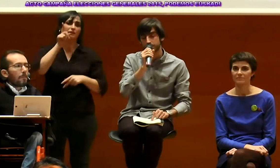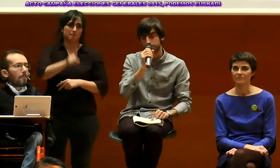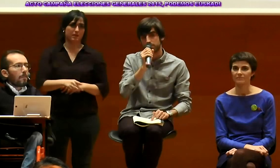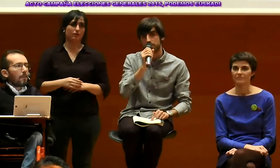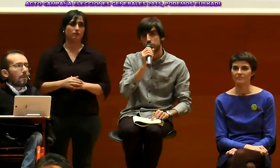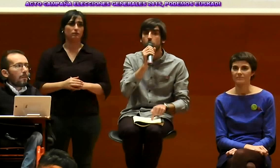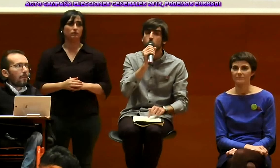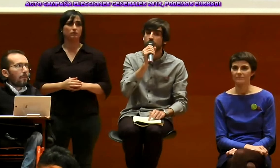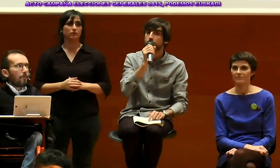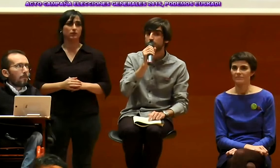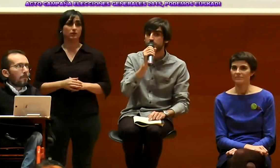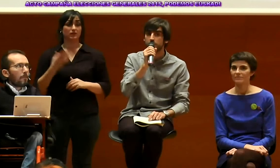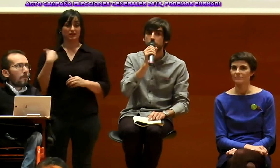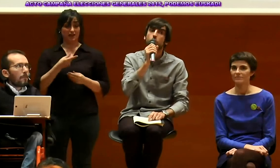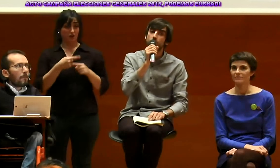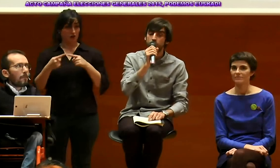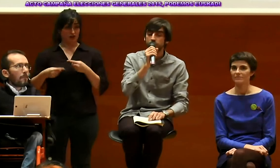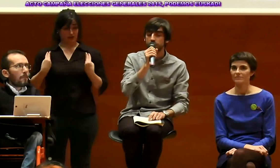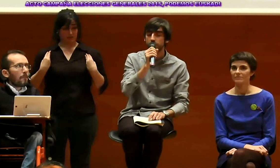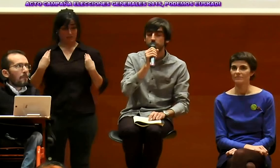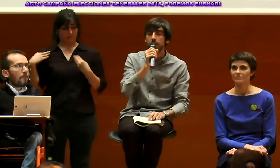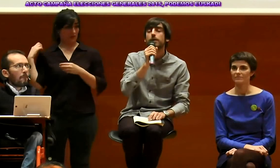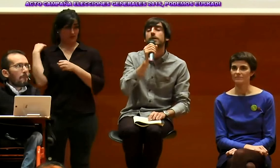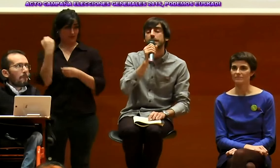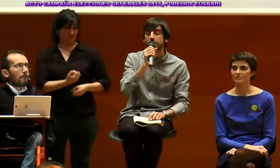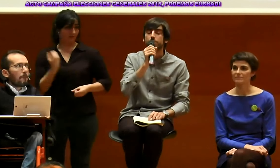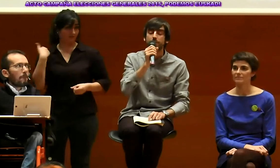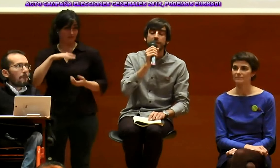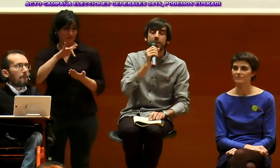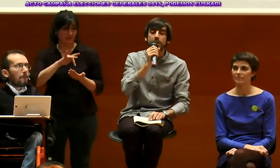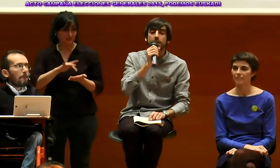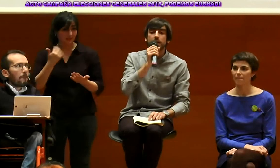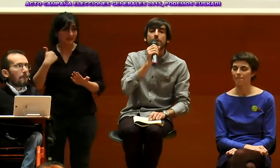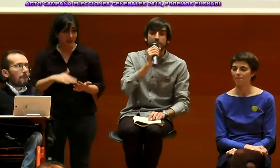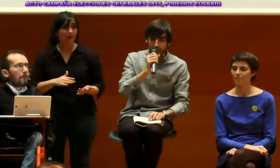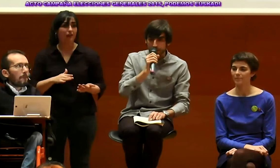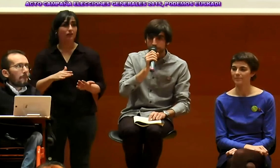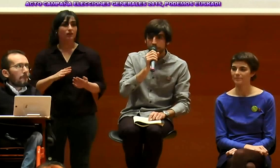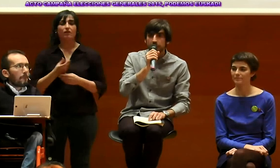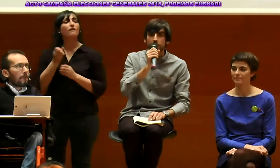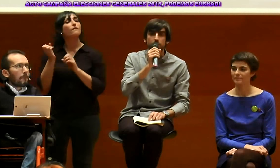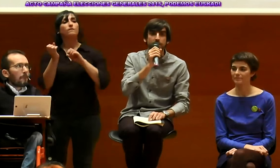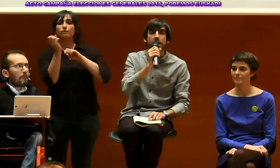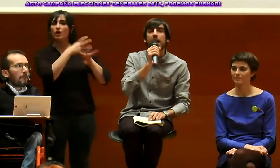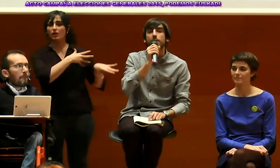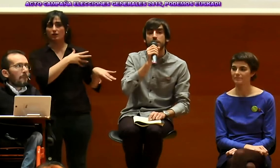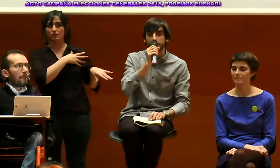Que deje atrás también todo lo que hemos vivido, todo lo que hemos sufrido y nos permita avanzar.